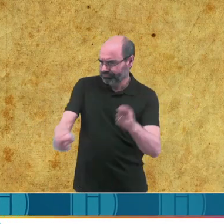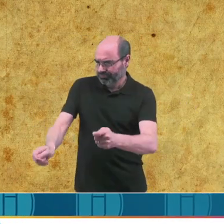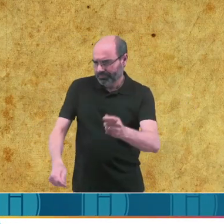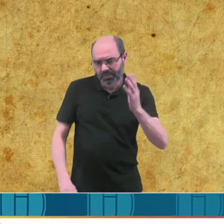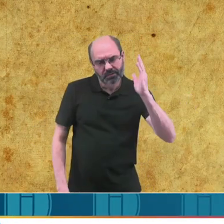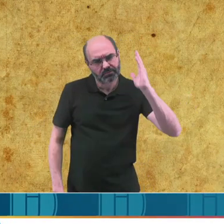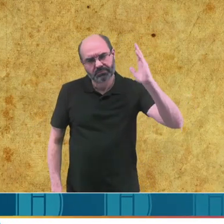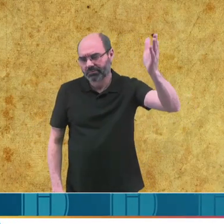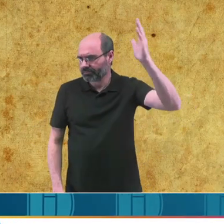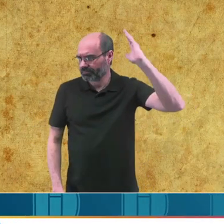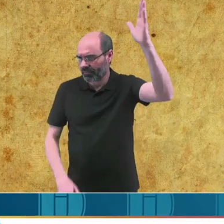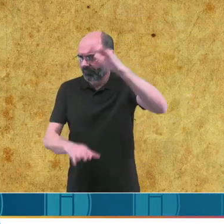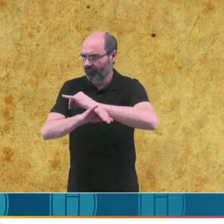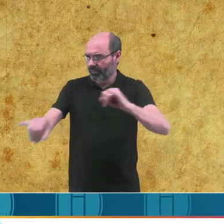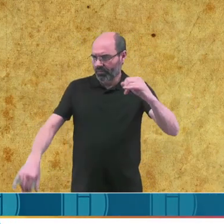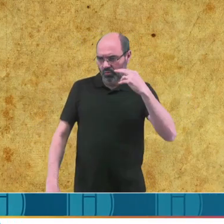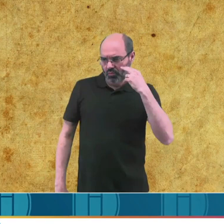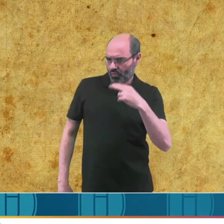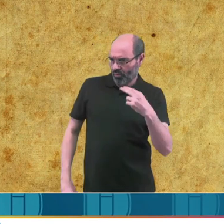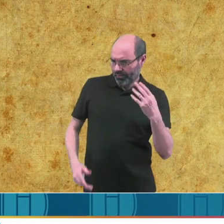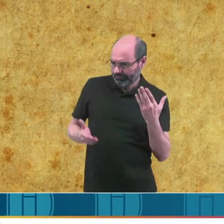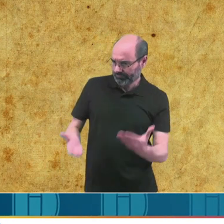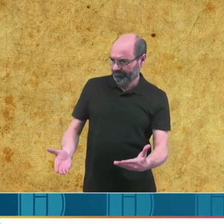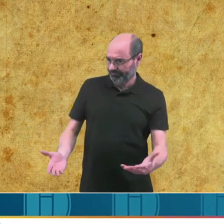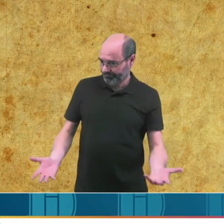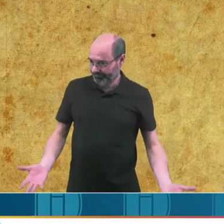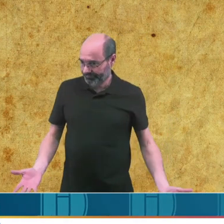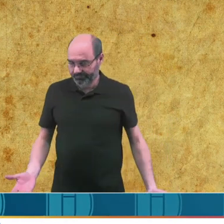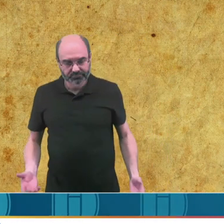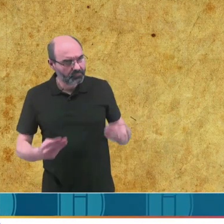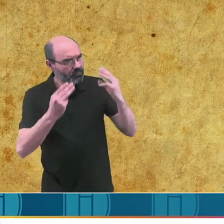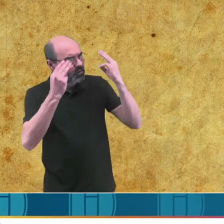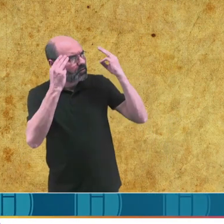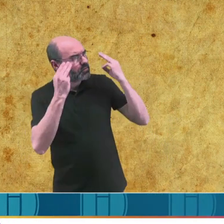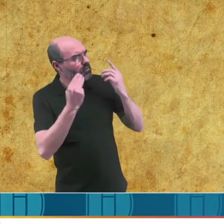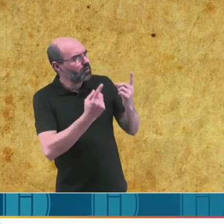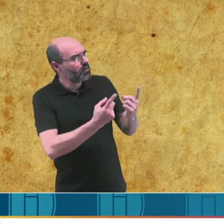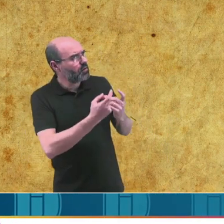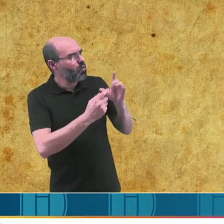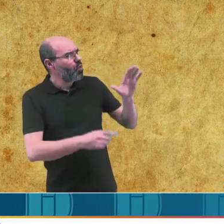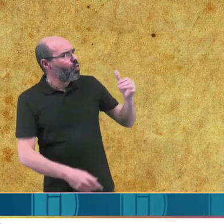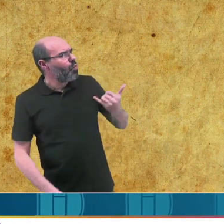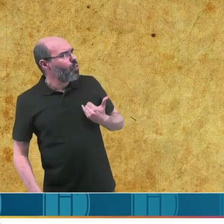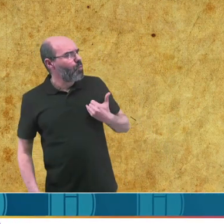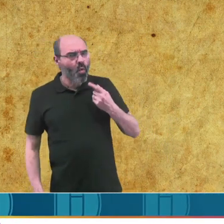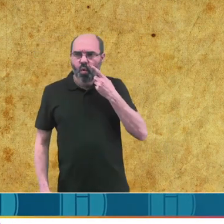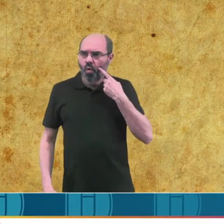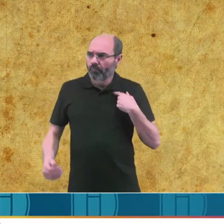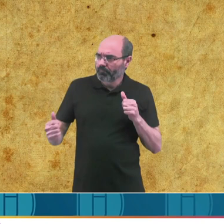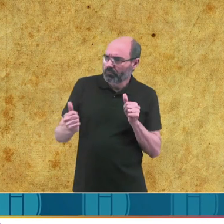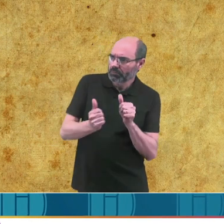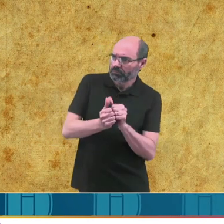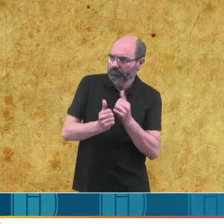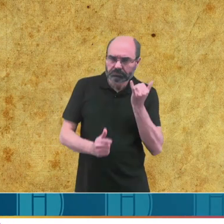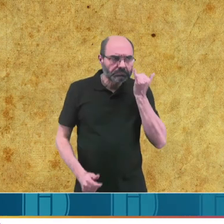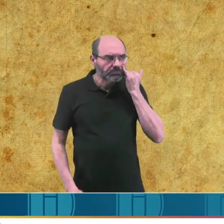la Biblia la lengua de señas uruguaya enriquece el vocabulario entonces podemos decir que el aporte de mantener